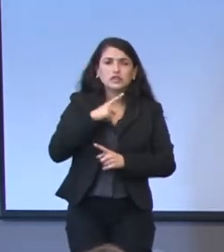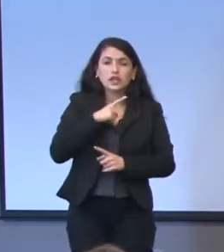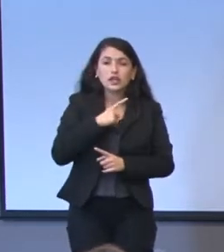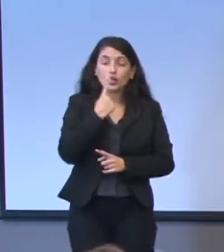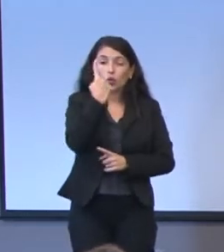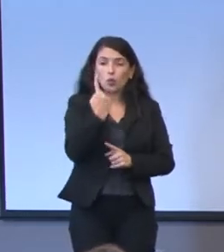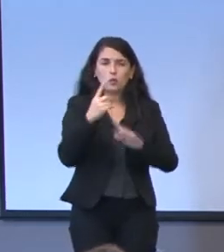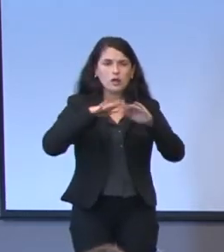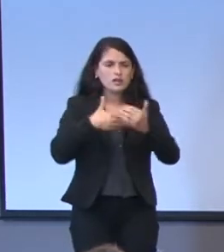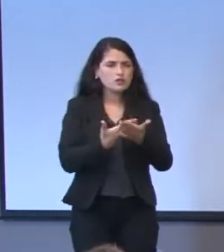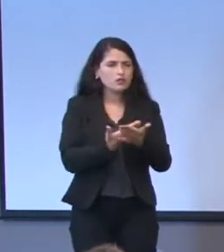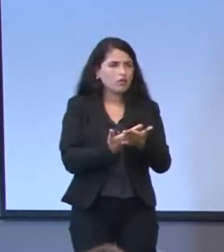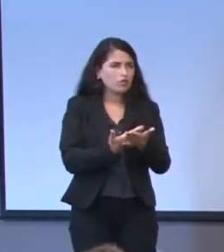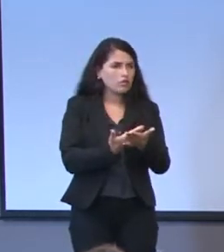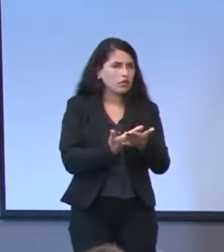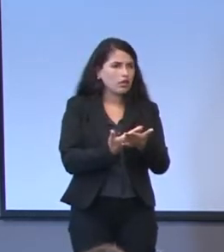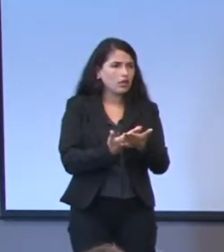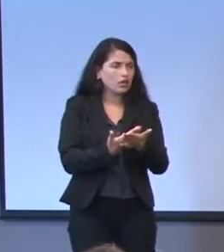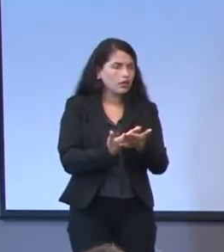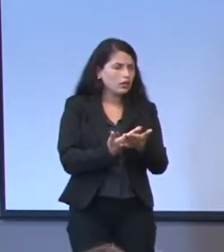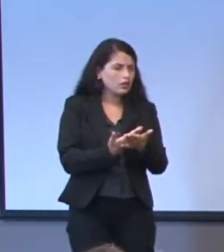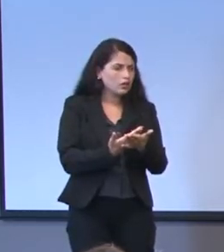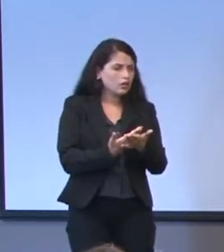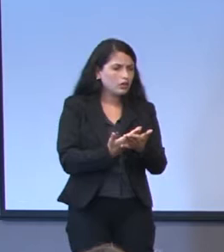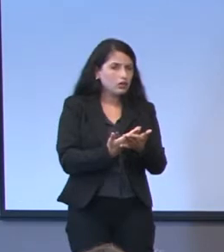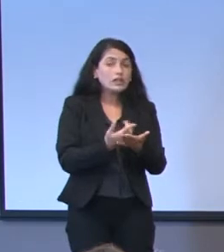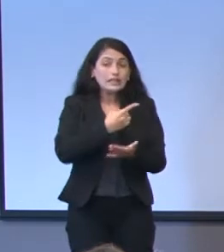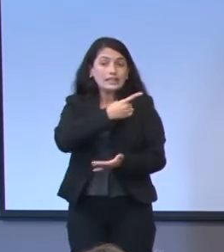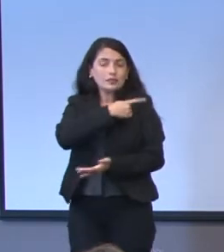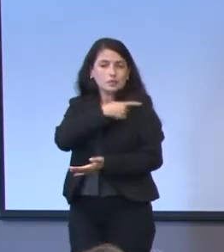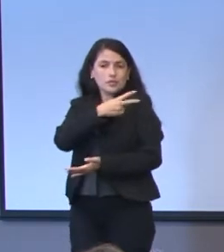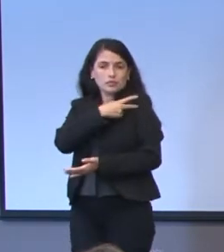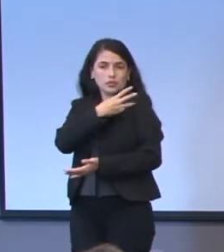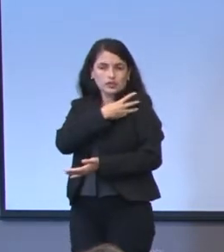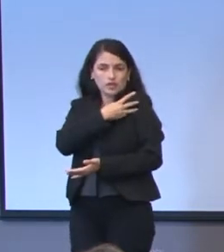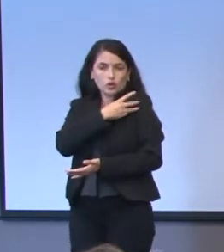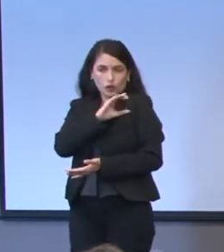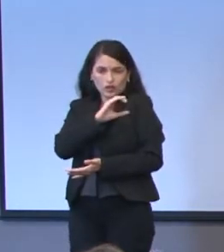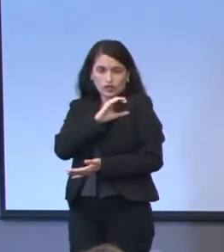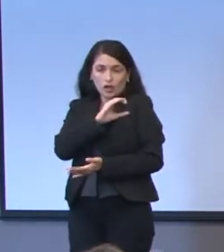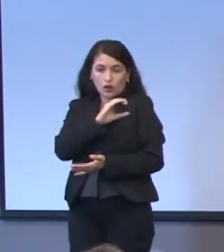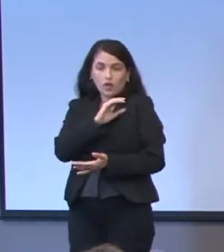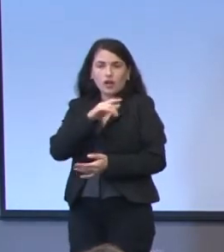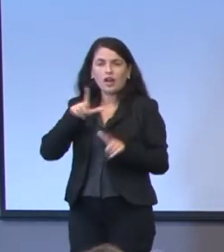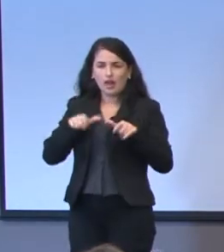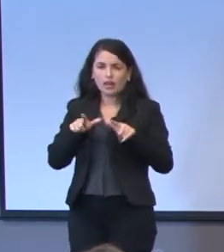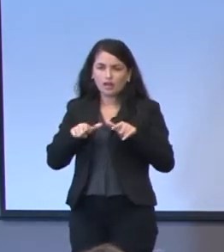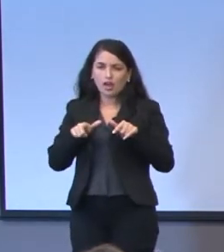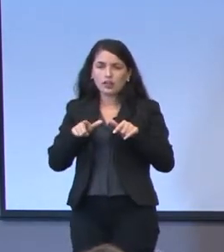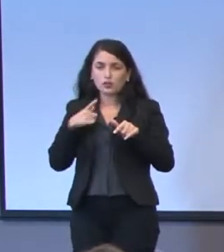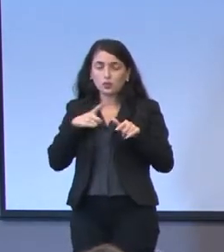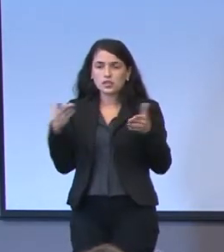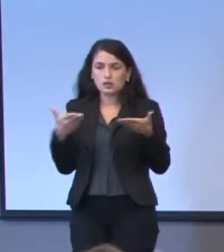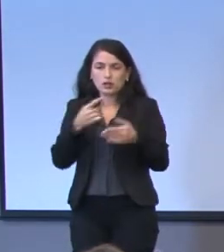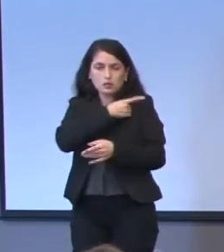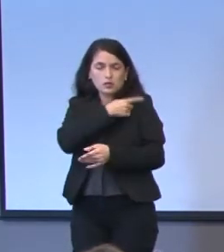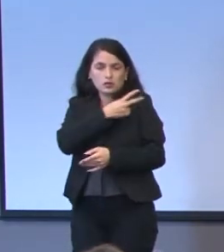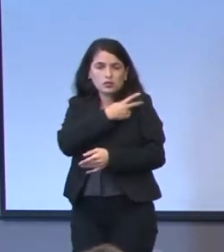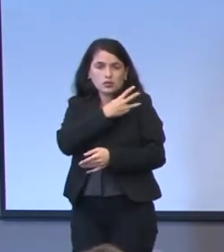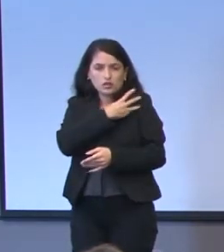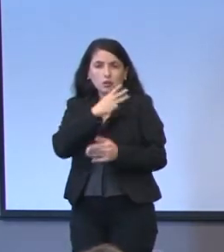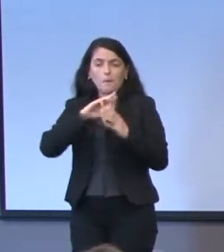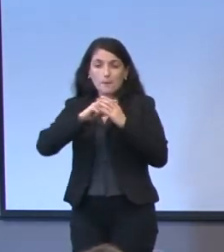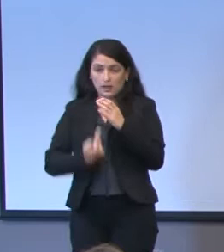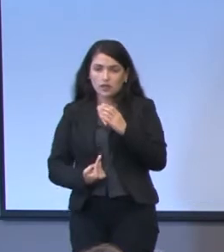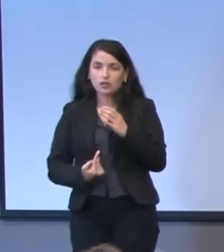uma escola que tem o ensino médio, que é, se eu não me engano, Ellen Keller, que tem o ensino